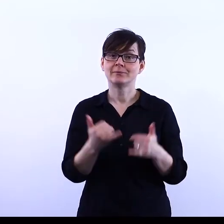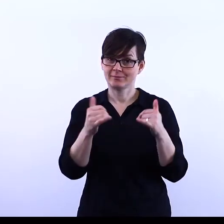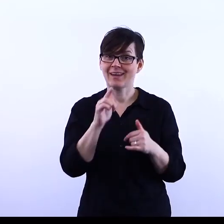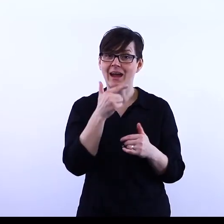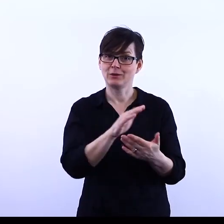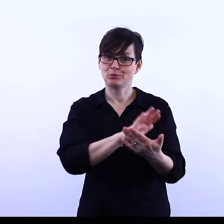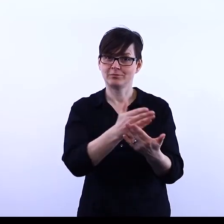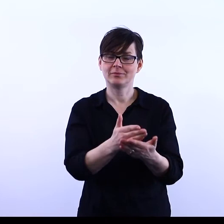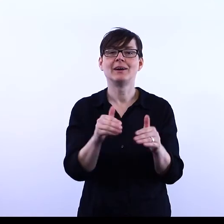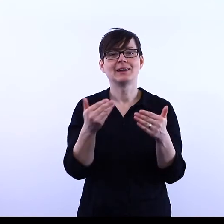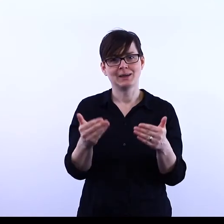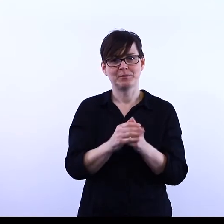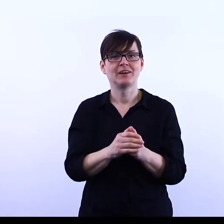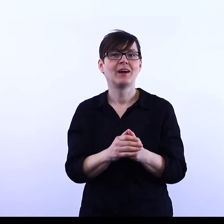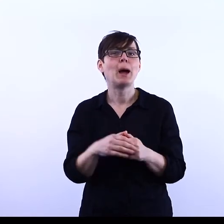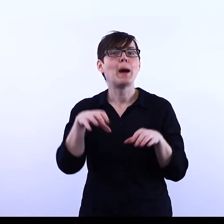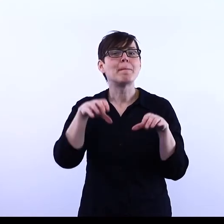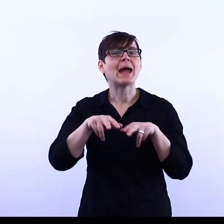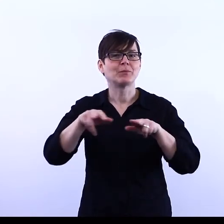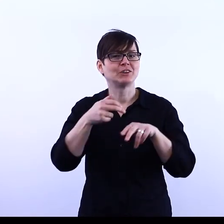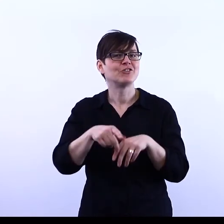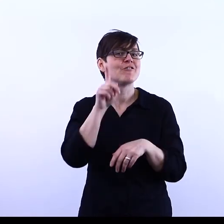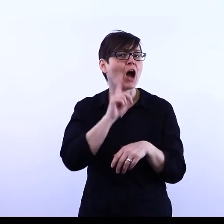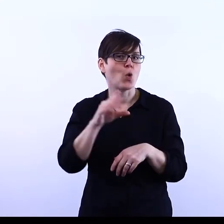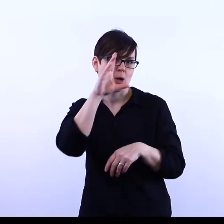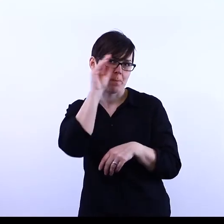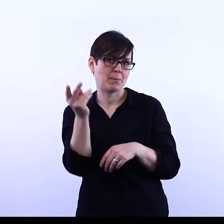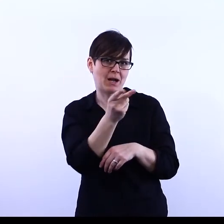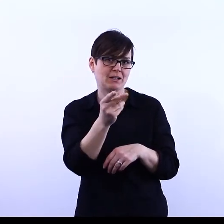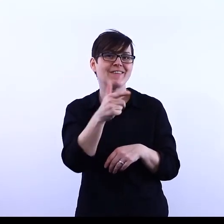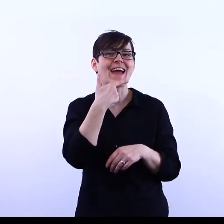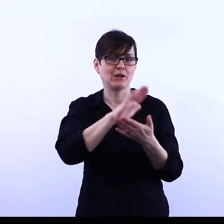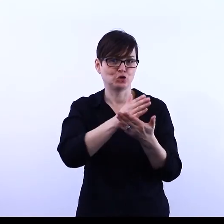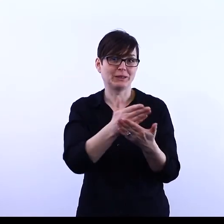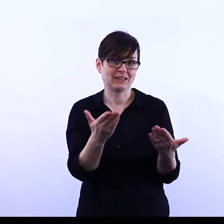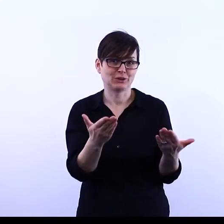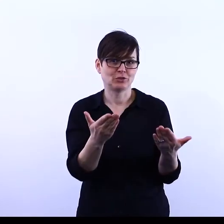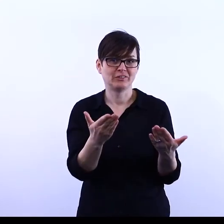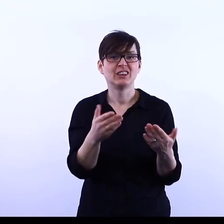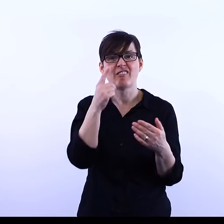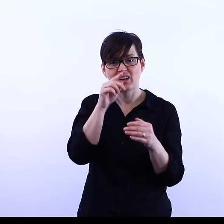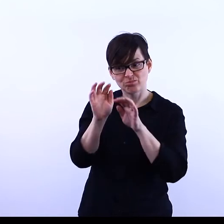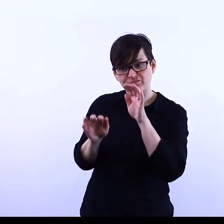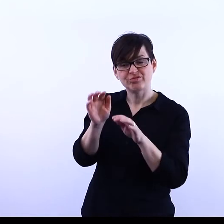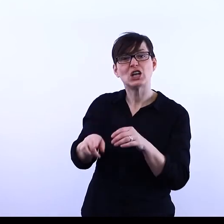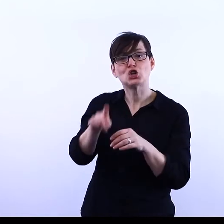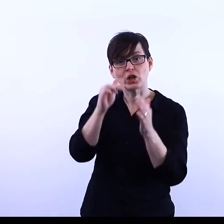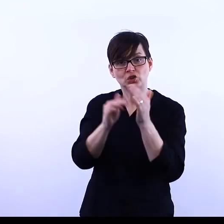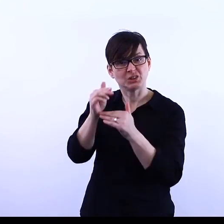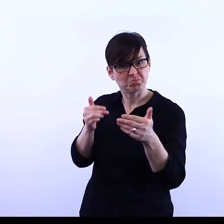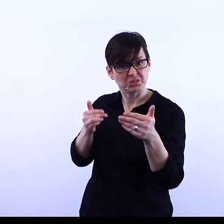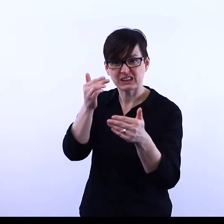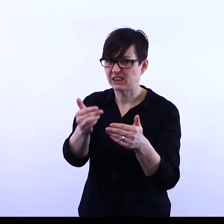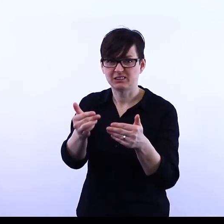männliche Bankmanager in der englischen Übersetzung. Im deutschen System, sie können es überprüfen, tatsächlich bis dato